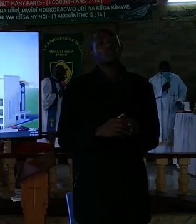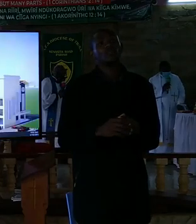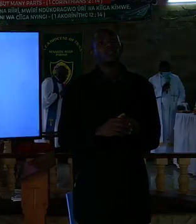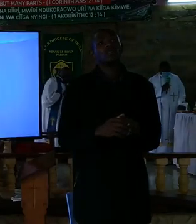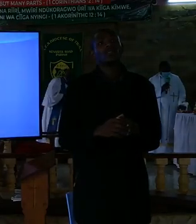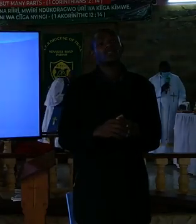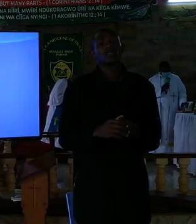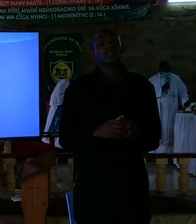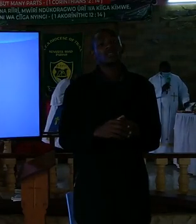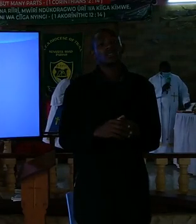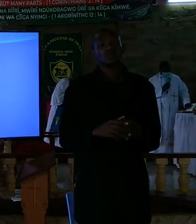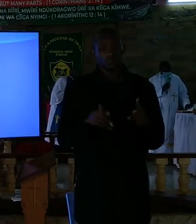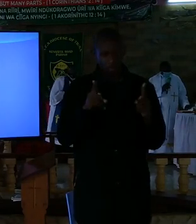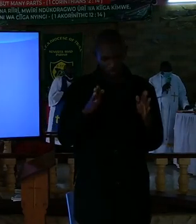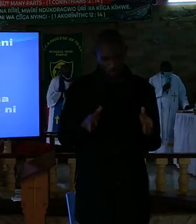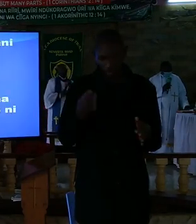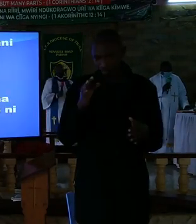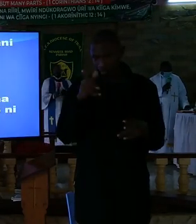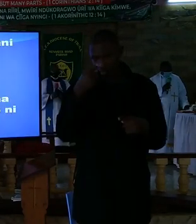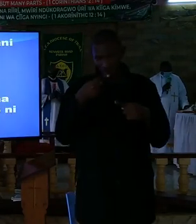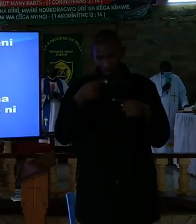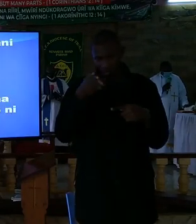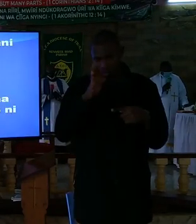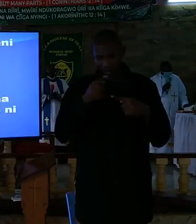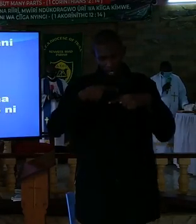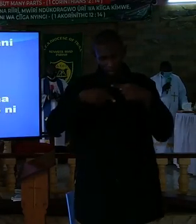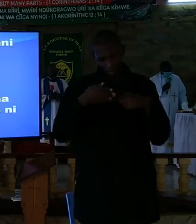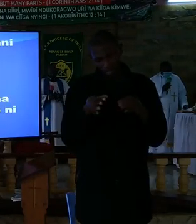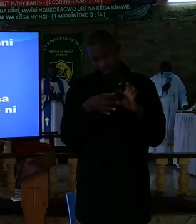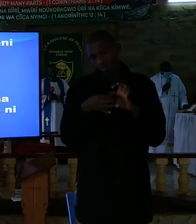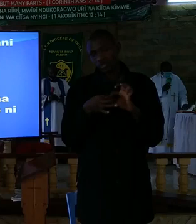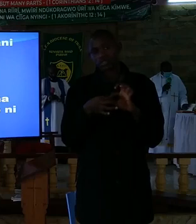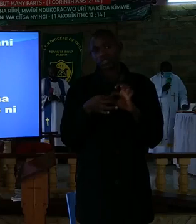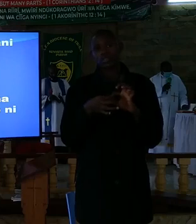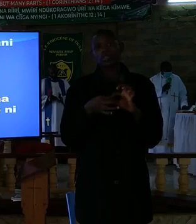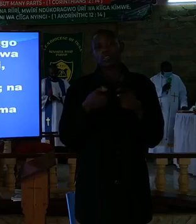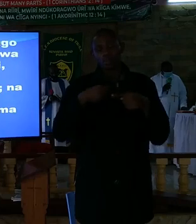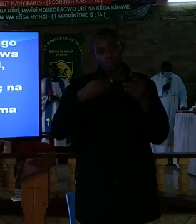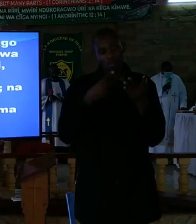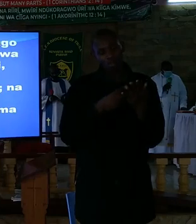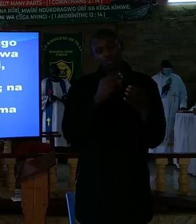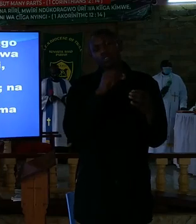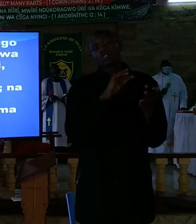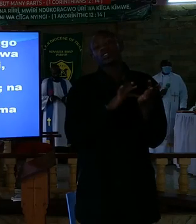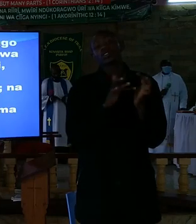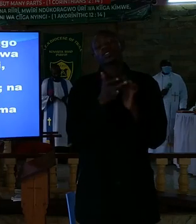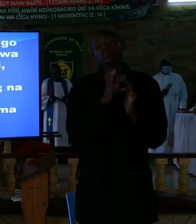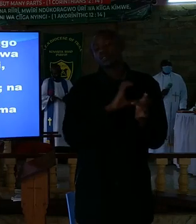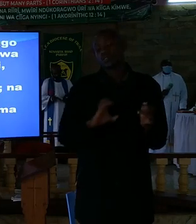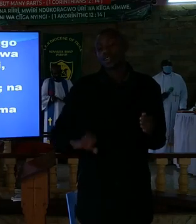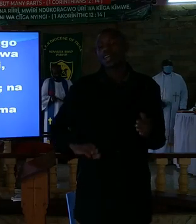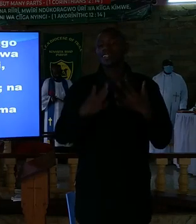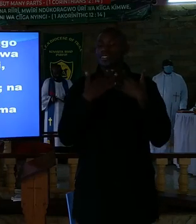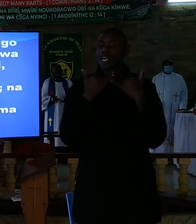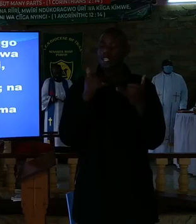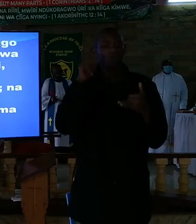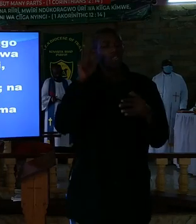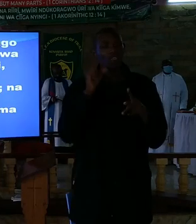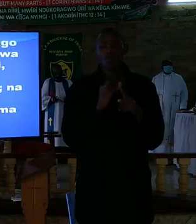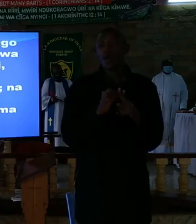andũ a ngai tũnganĩte haha ũmũthĩ tũcokanĩrĩirio nĩ roho wake tũkĩrĩrĩria kũigua kiugo gĩake